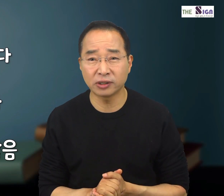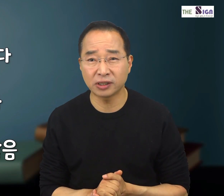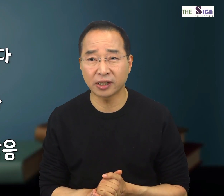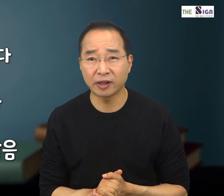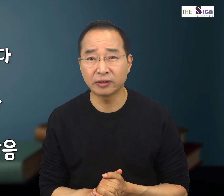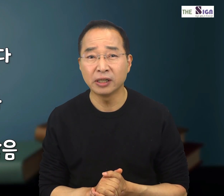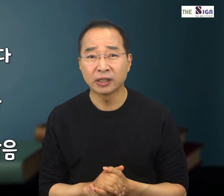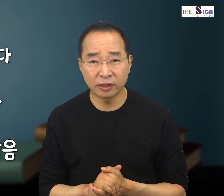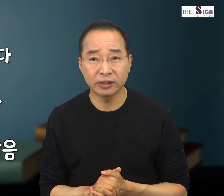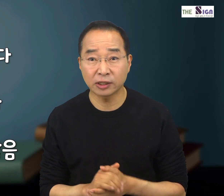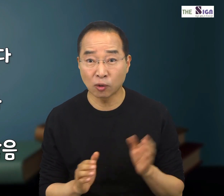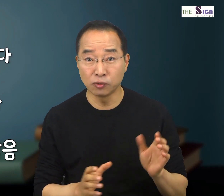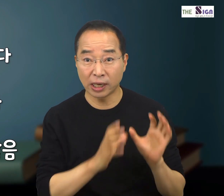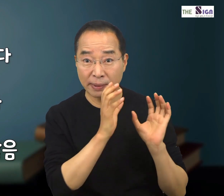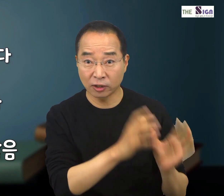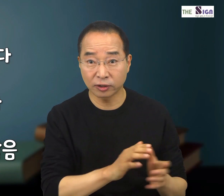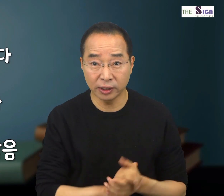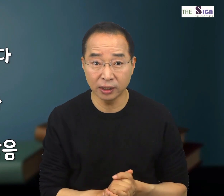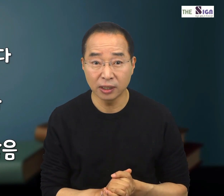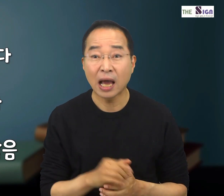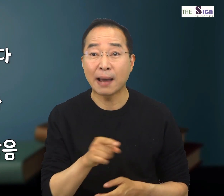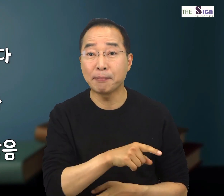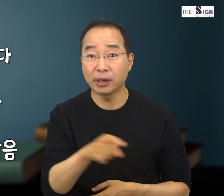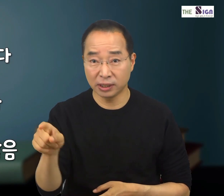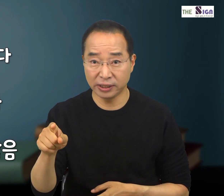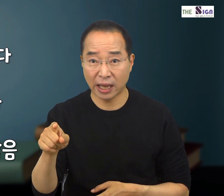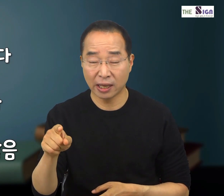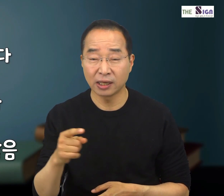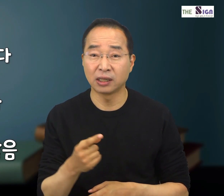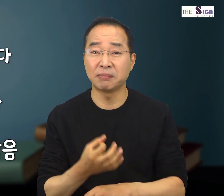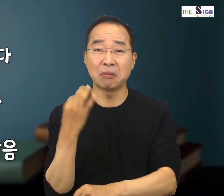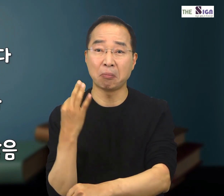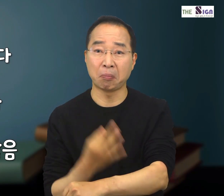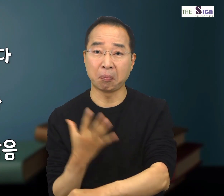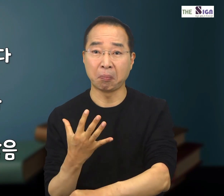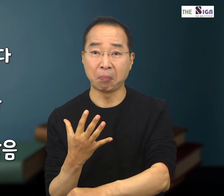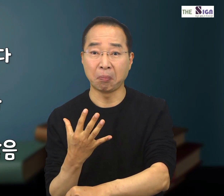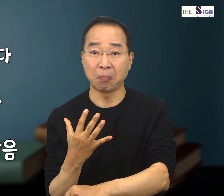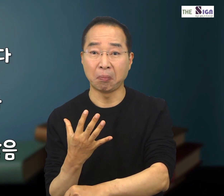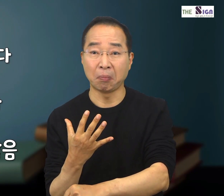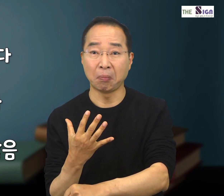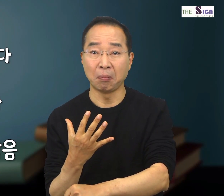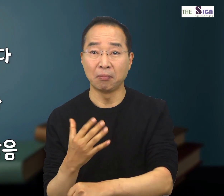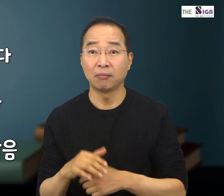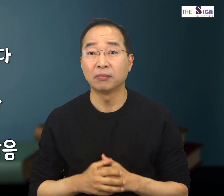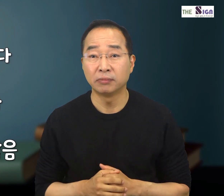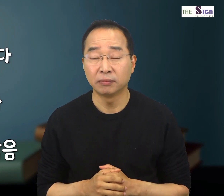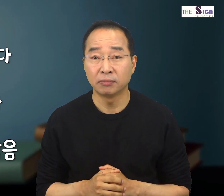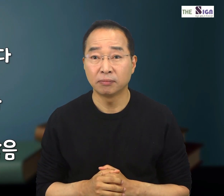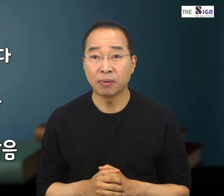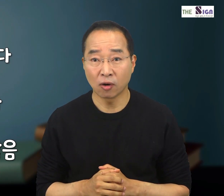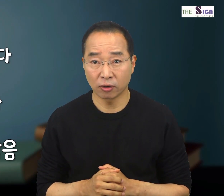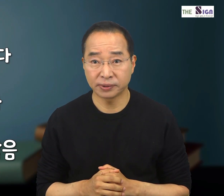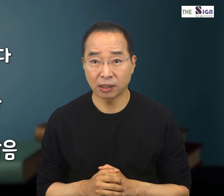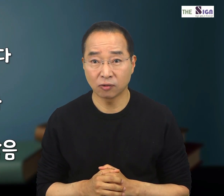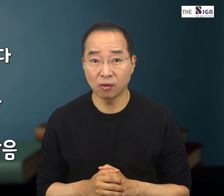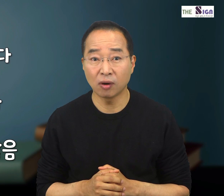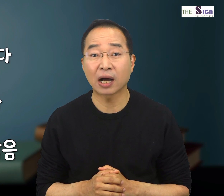되잖아요. 그런데 전문가에 맡겼더니 한 번에 끝내. 그러면 번거롭지 않고